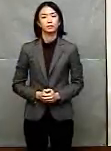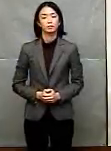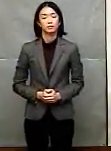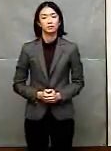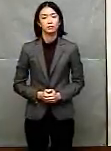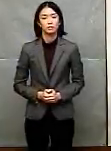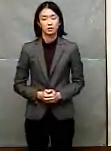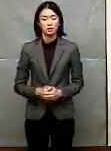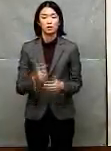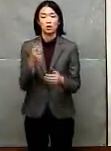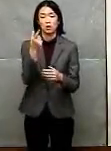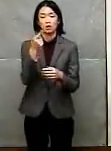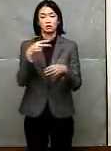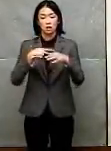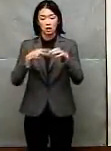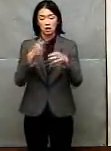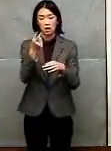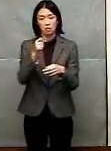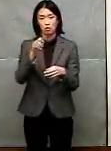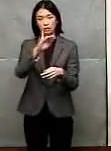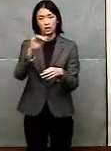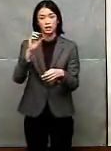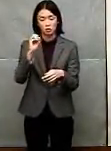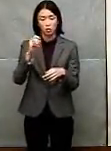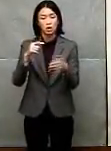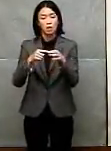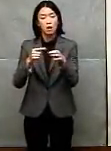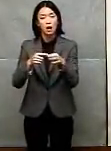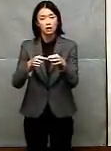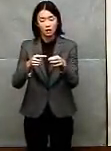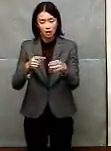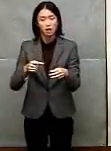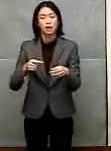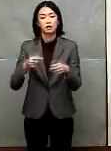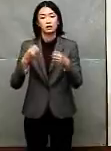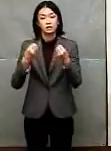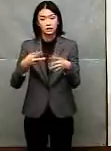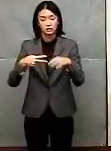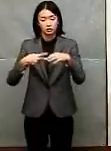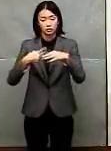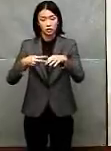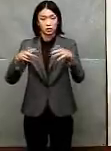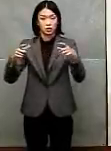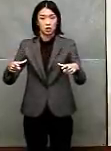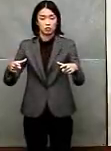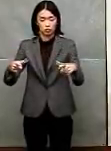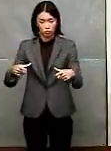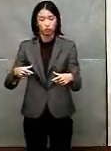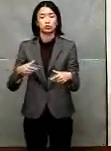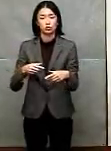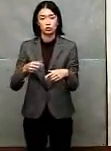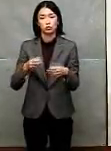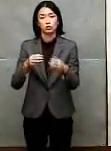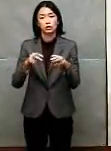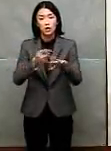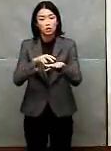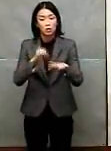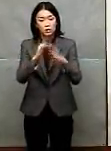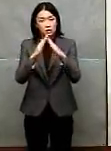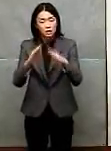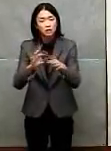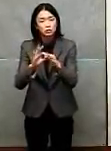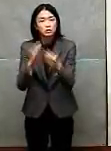として、モンテディオ山形の新スタジアム推進事業体制、検討委員会についてお伺いしたいと思います。